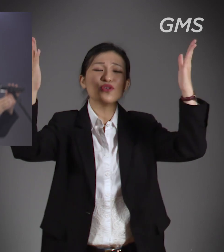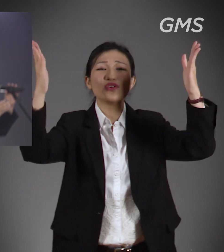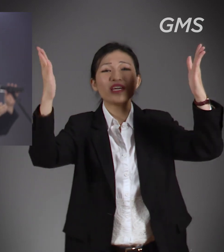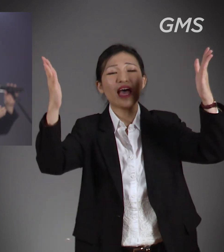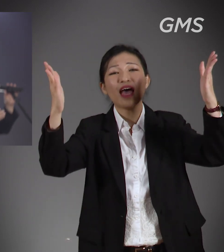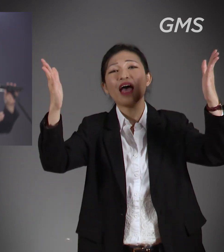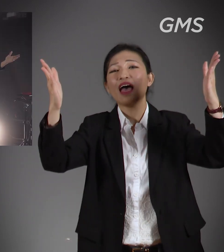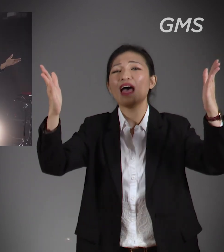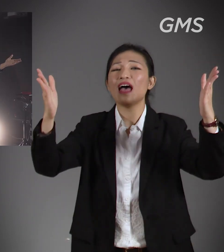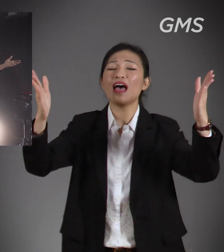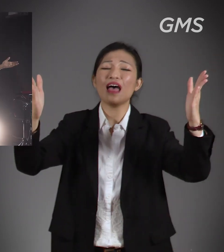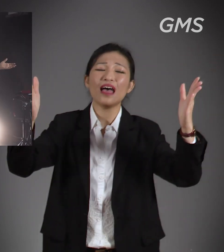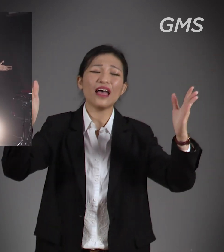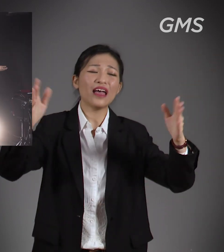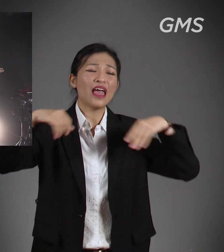Kirarabarabaya shade.